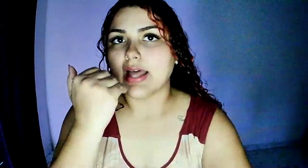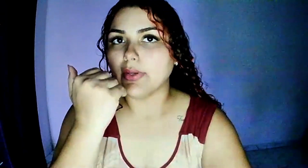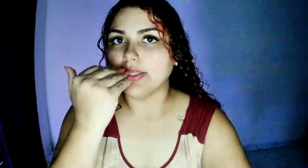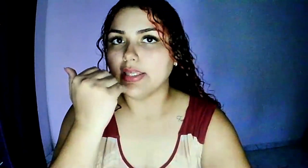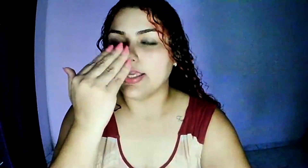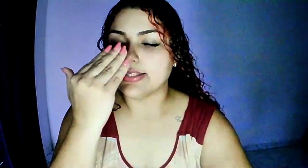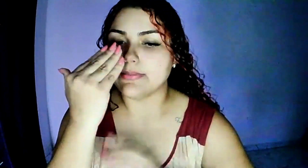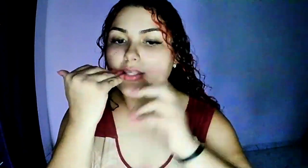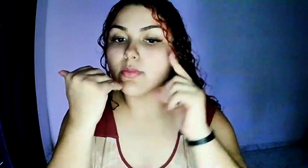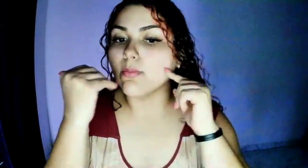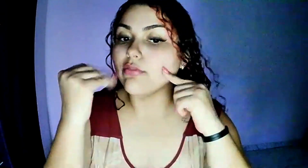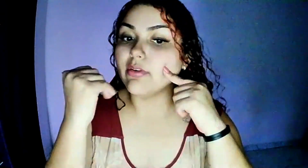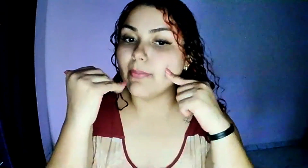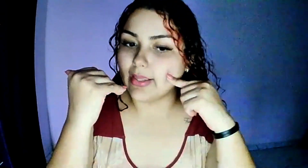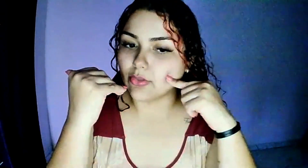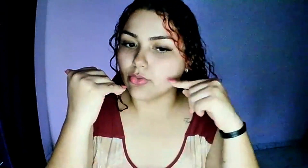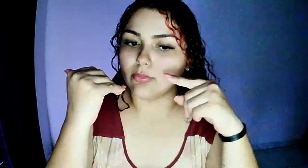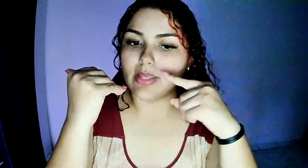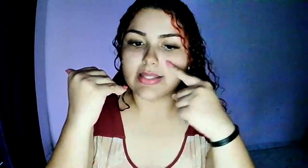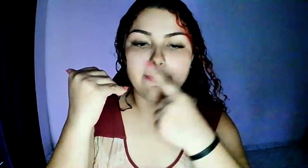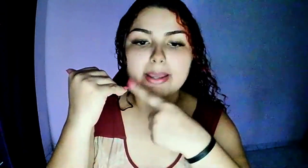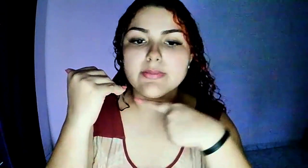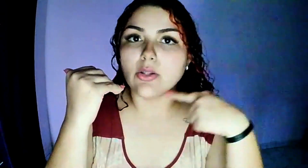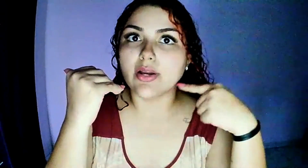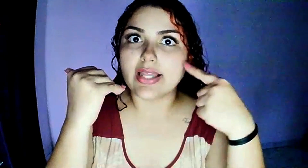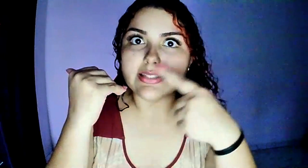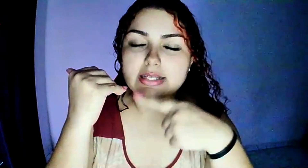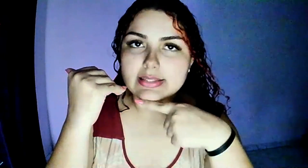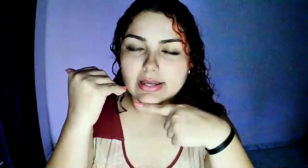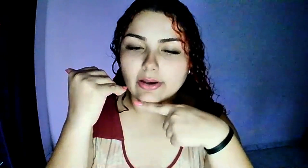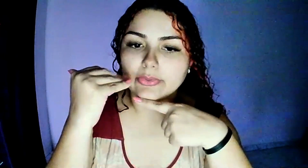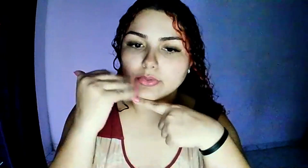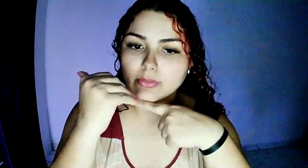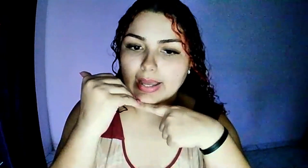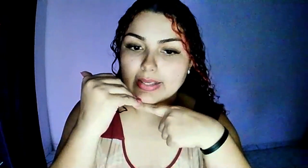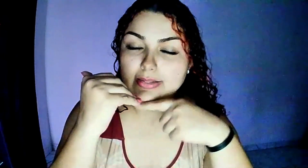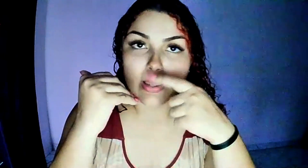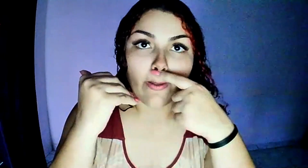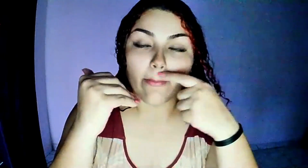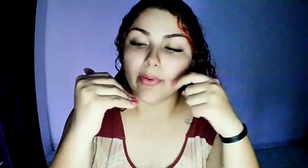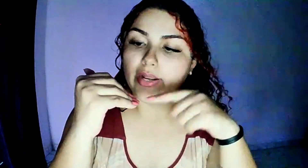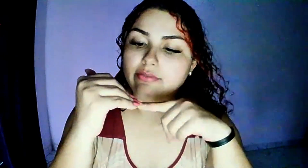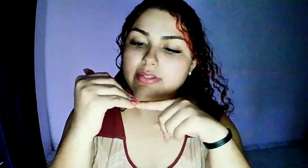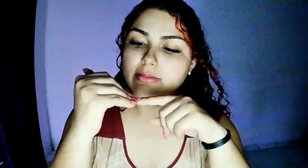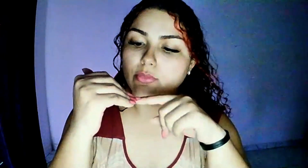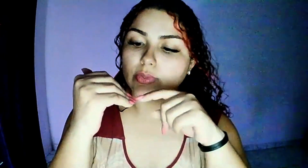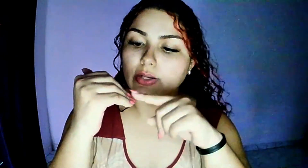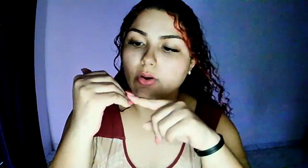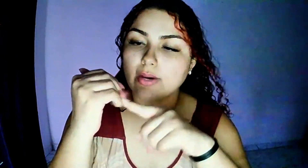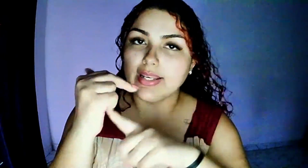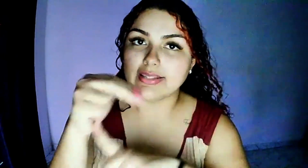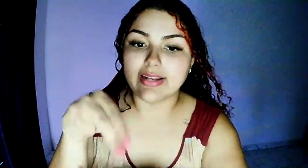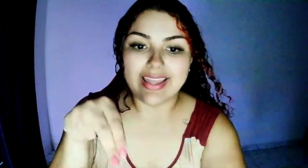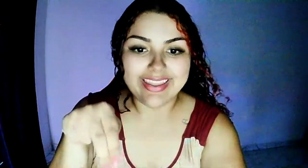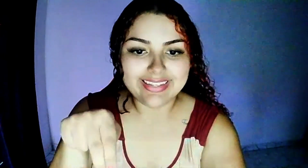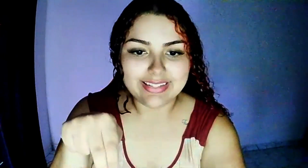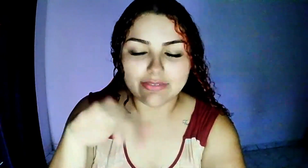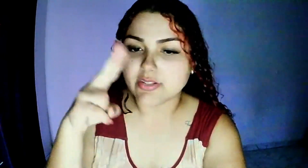sinal aqui, esse mesmo movimento, na mesma localização e tudo mais, porém você muda com a letra N, você vai